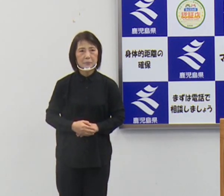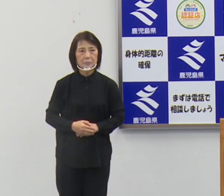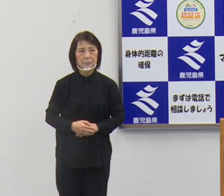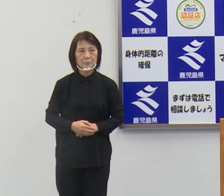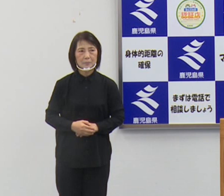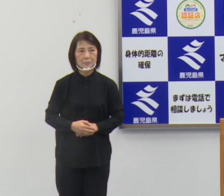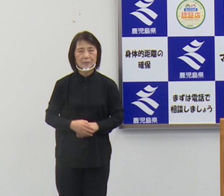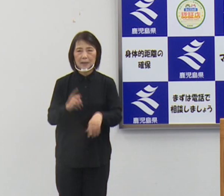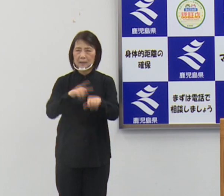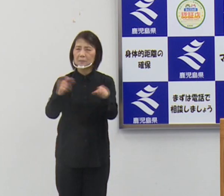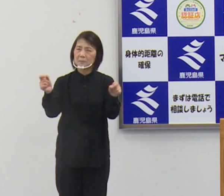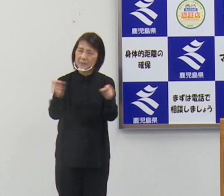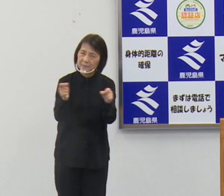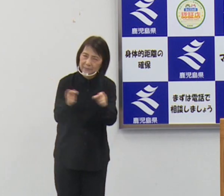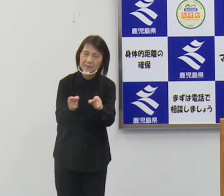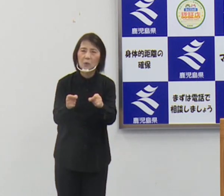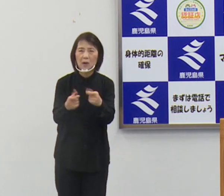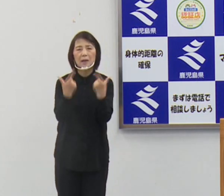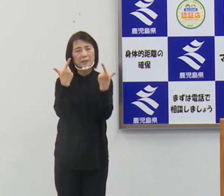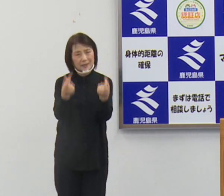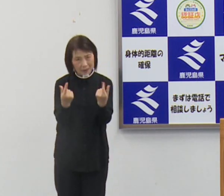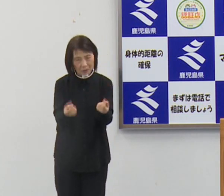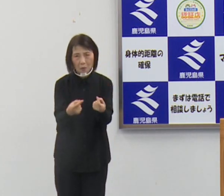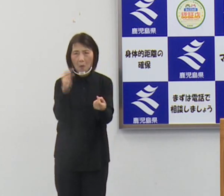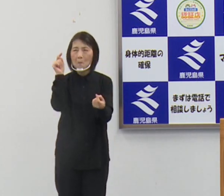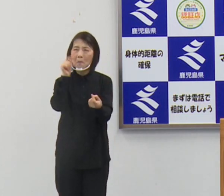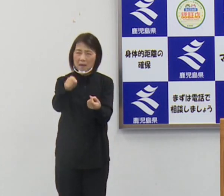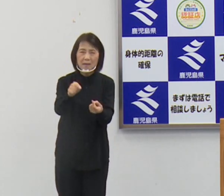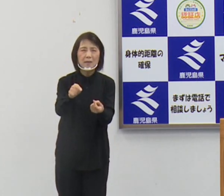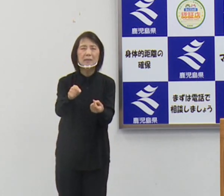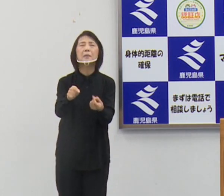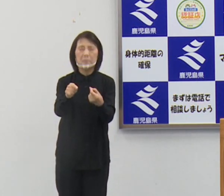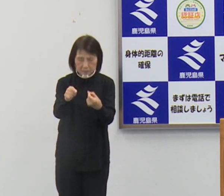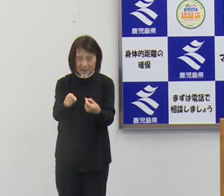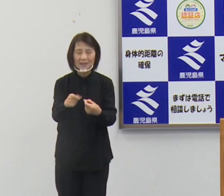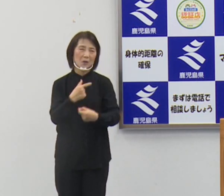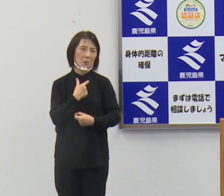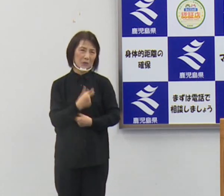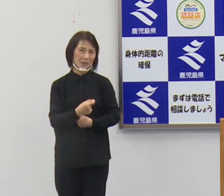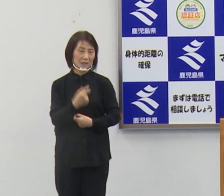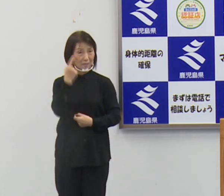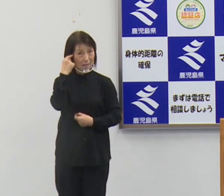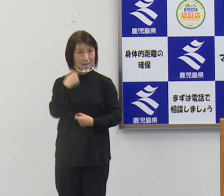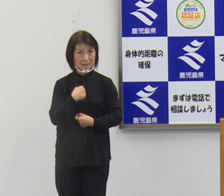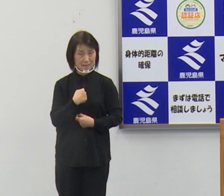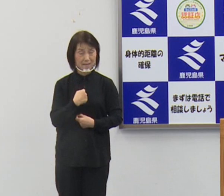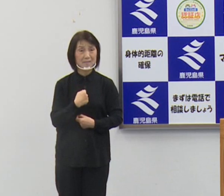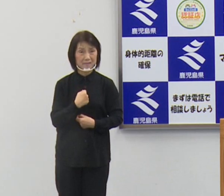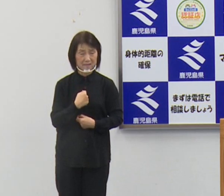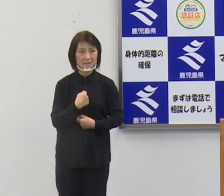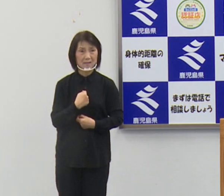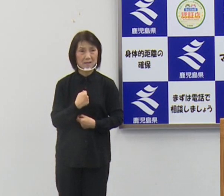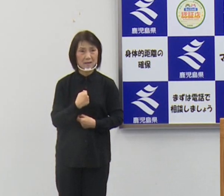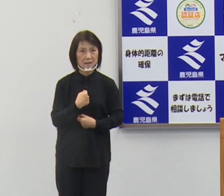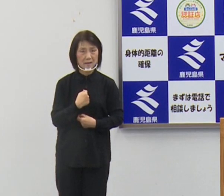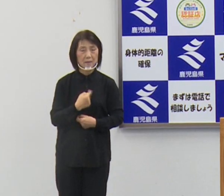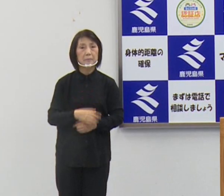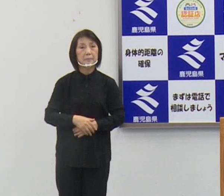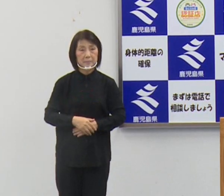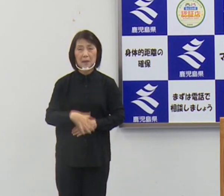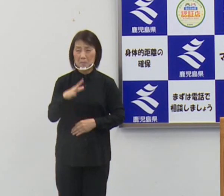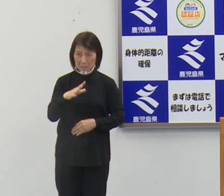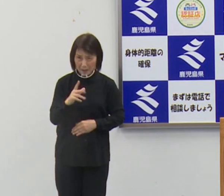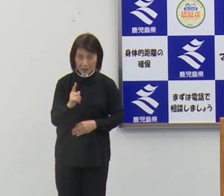時短要請とは違って、これはしっかりとそういう命令をかけられる、過料を課せるというところがありますので、ま